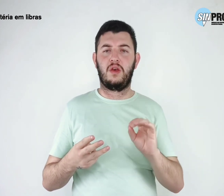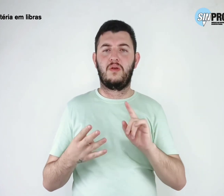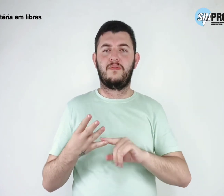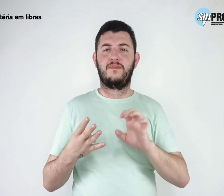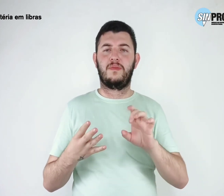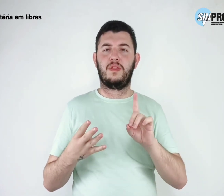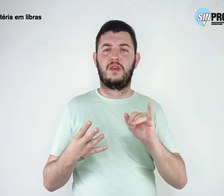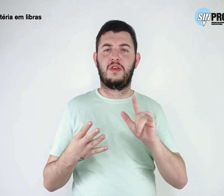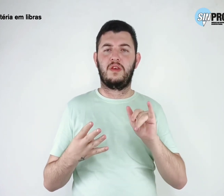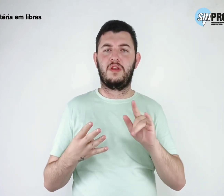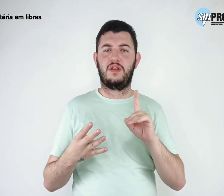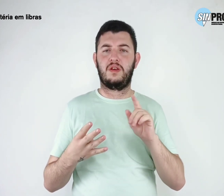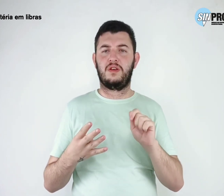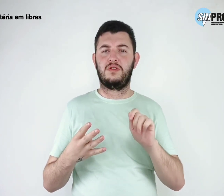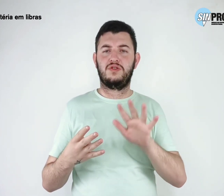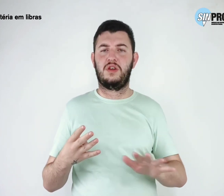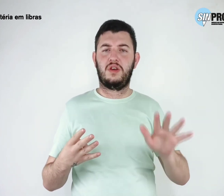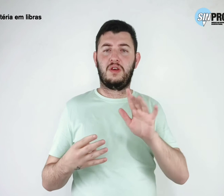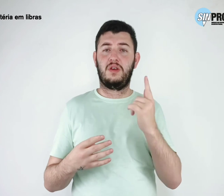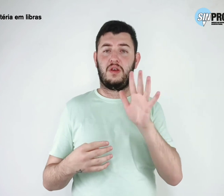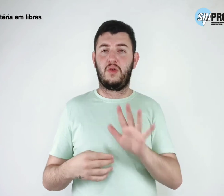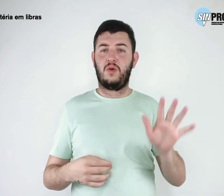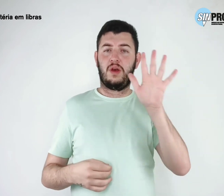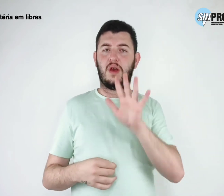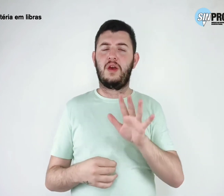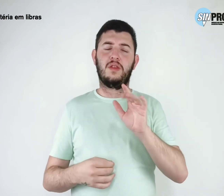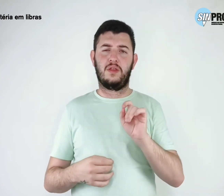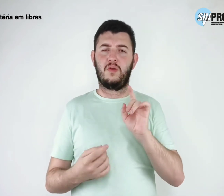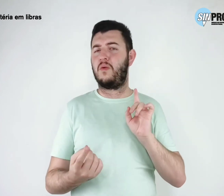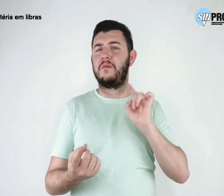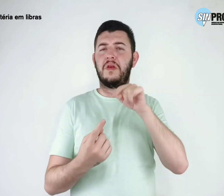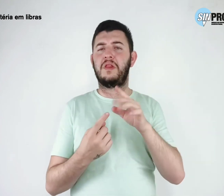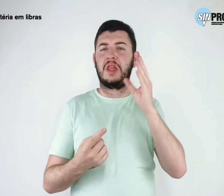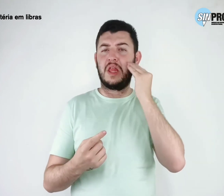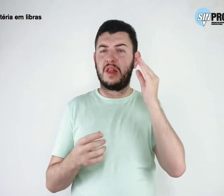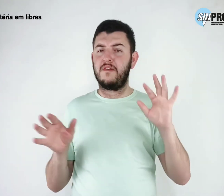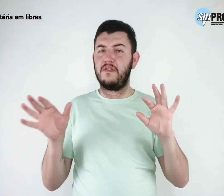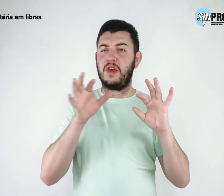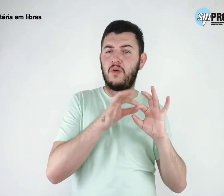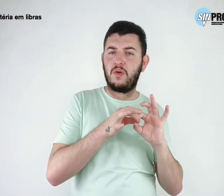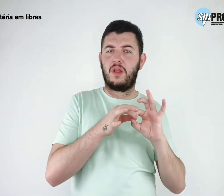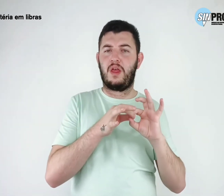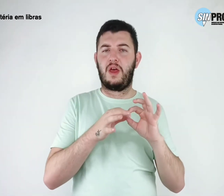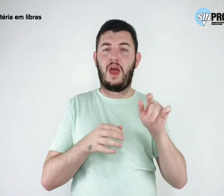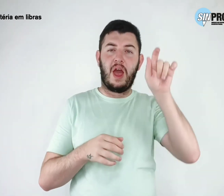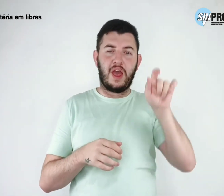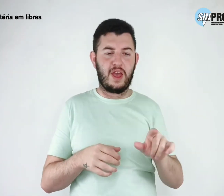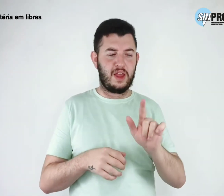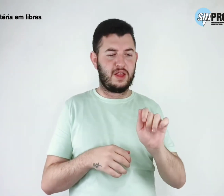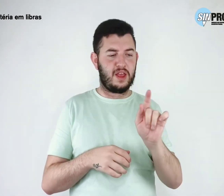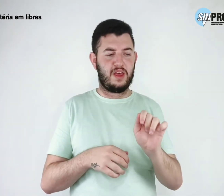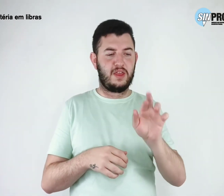nos vincular ao foragido conhecido como Lázaro e aos crimes a ele atribuídos.